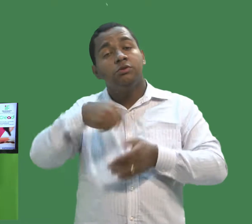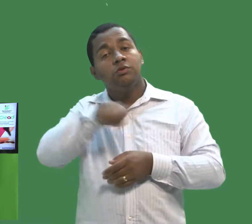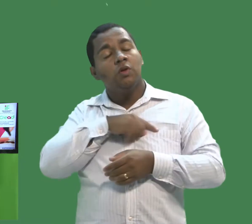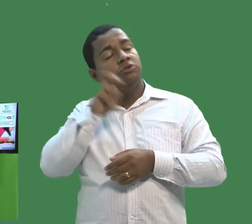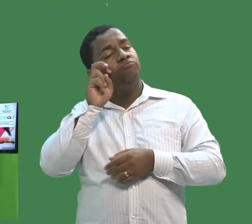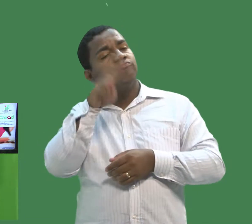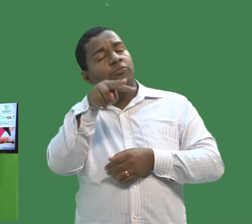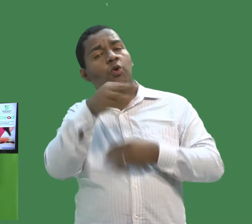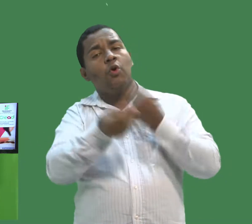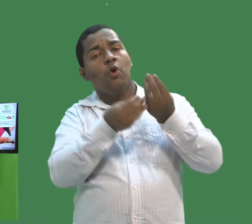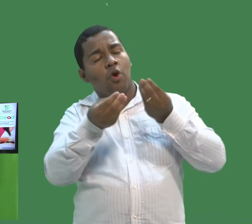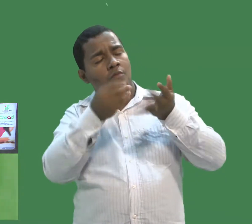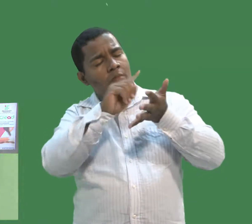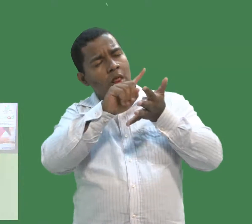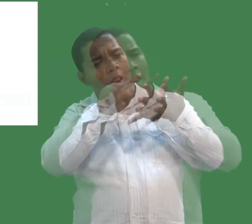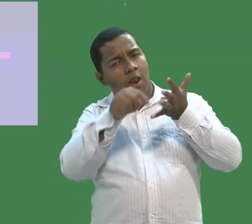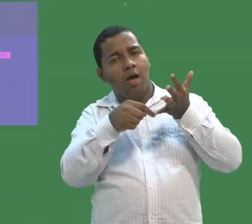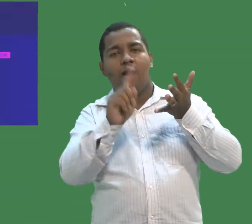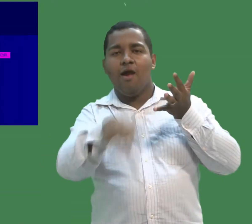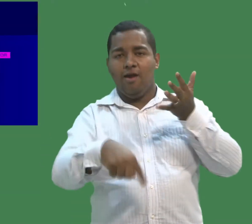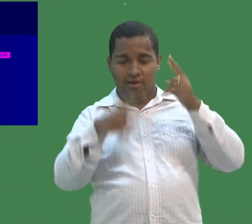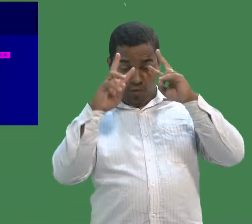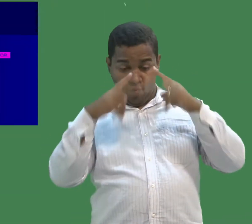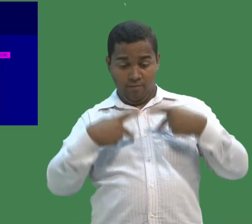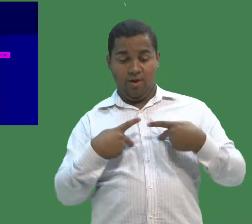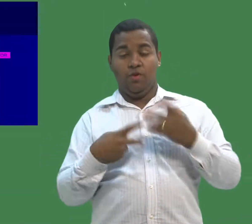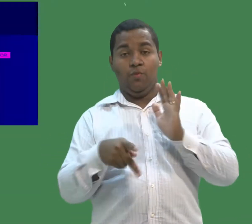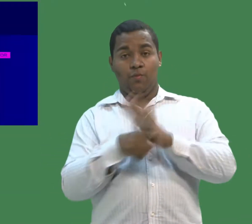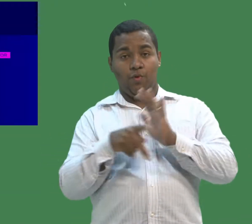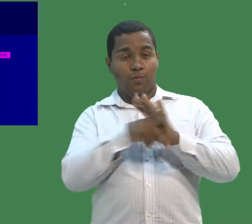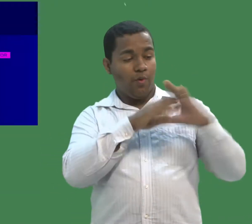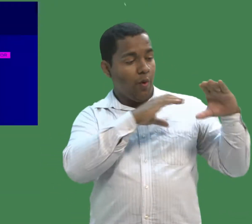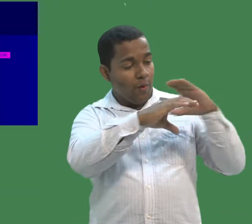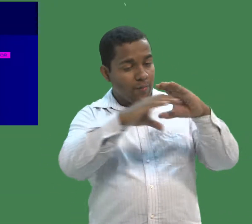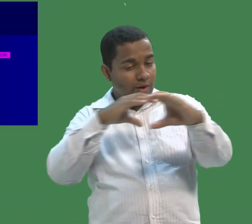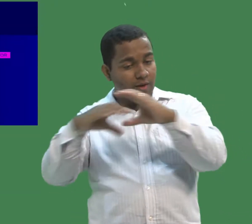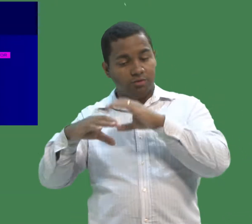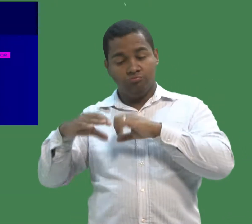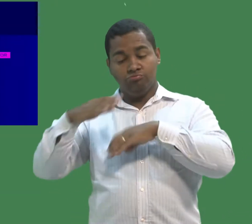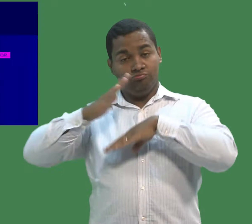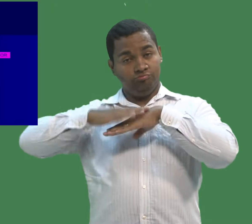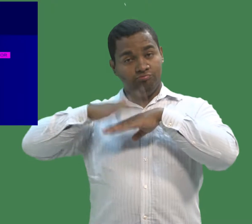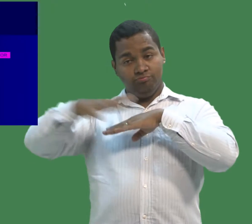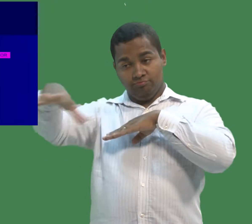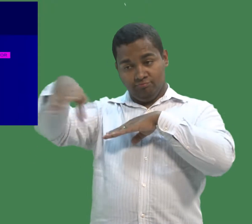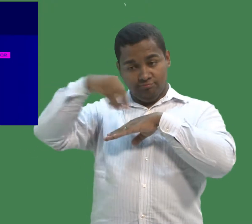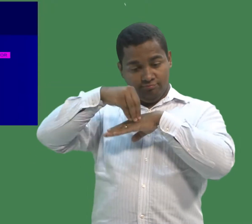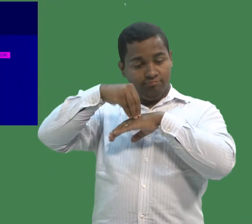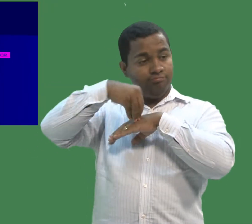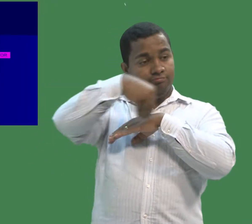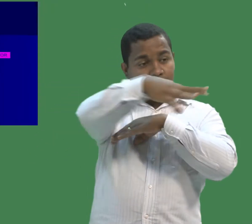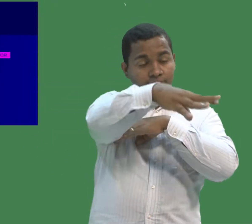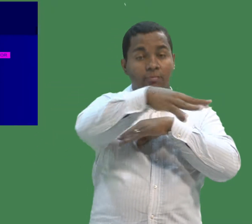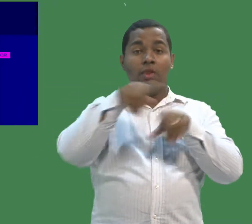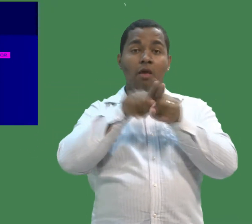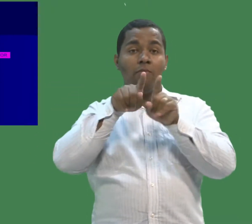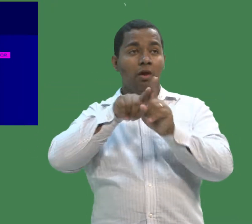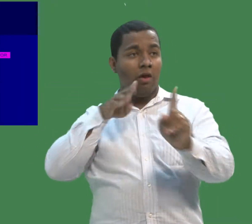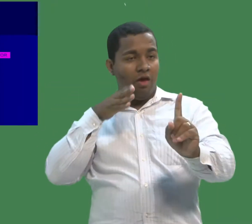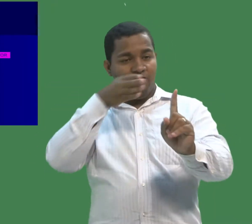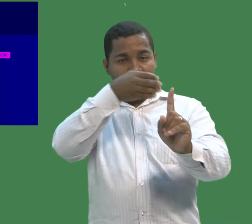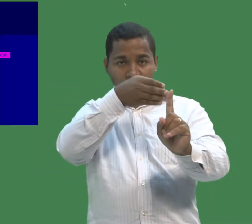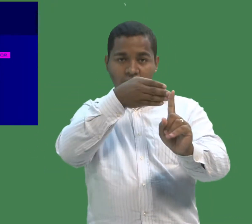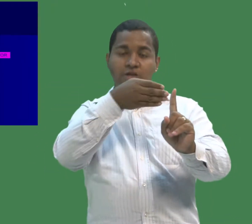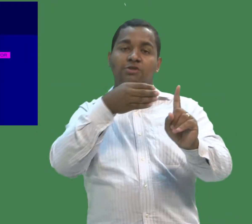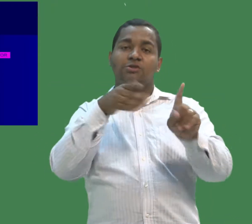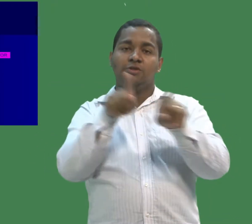da comunicação humana. Temos aqui o emissor, o receptor, o referente,